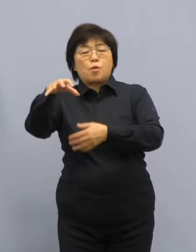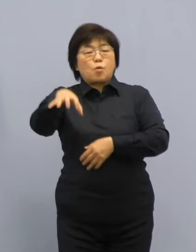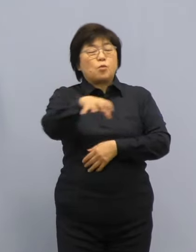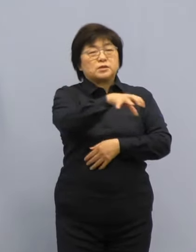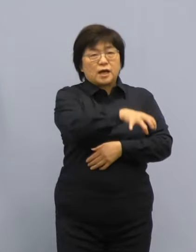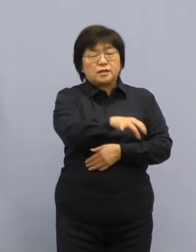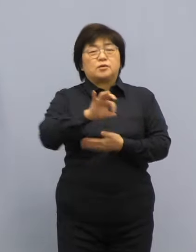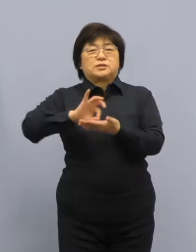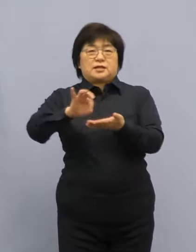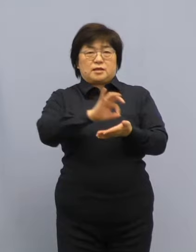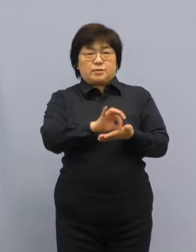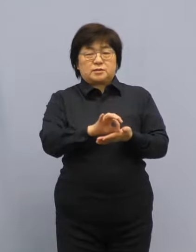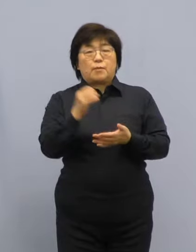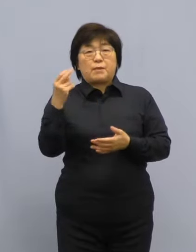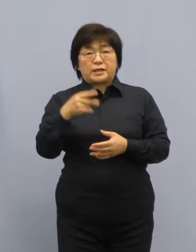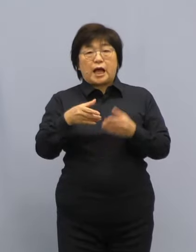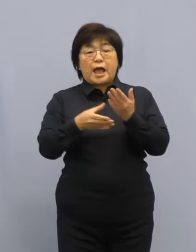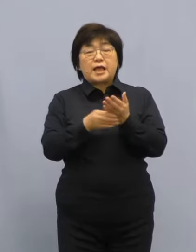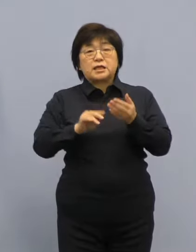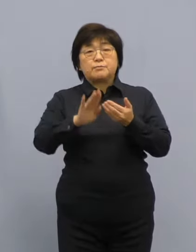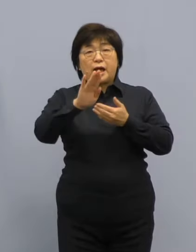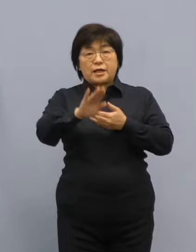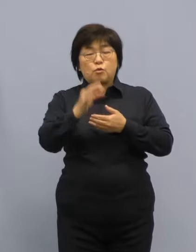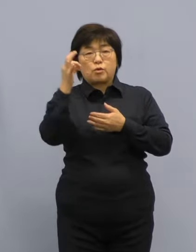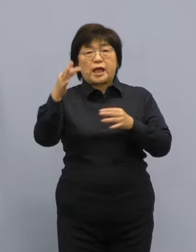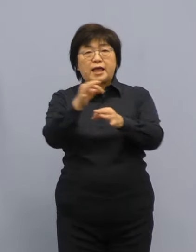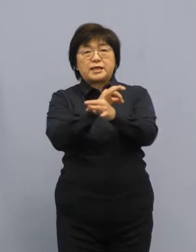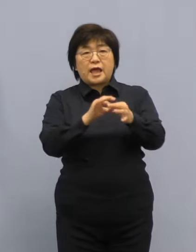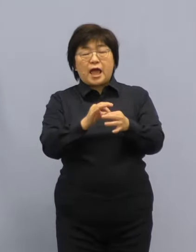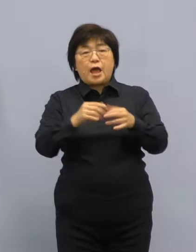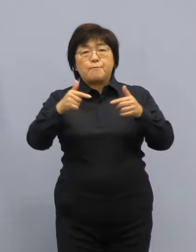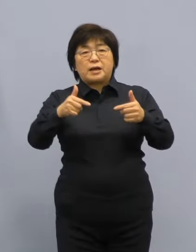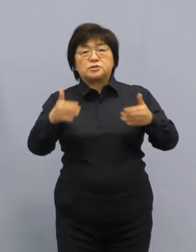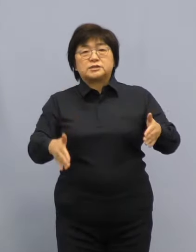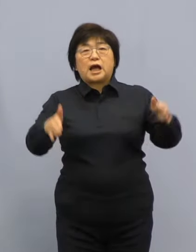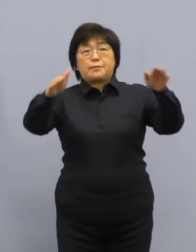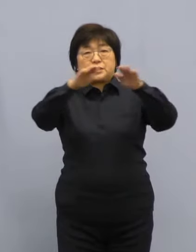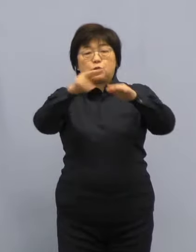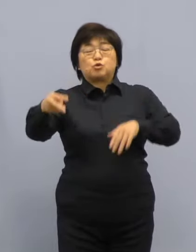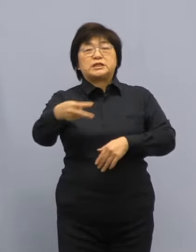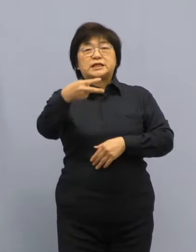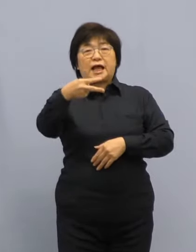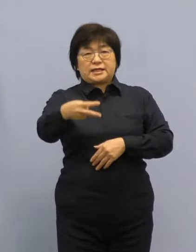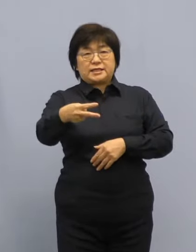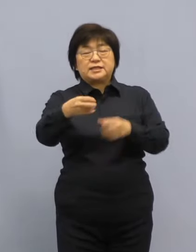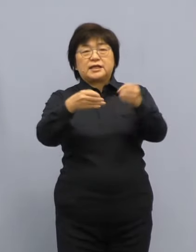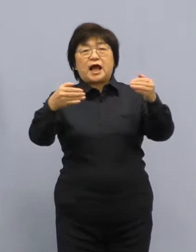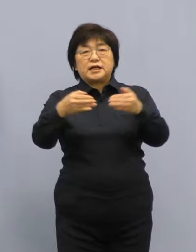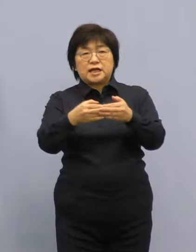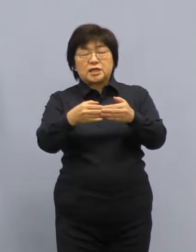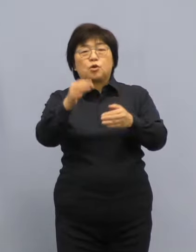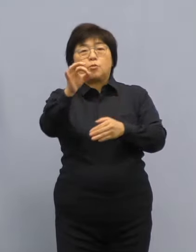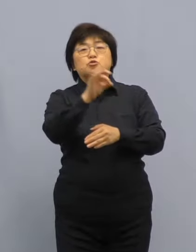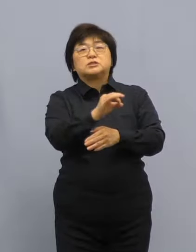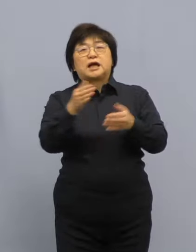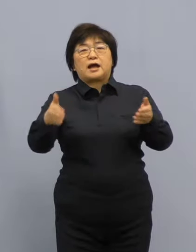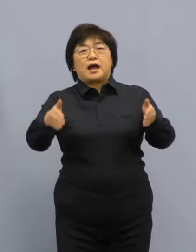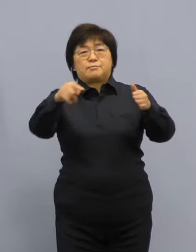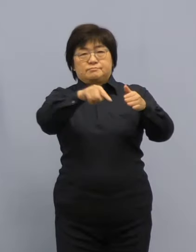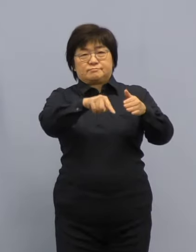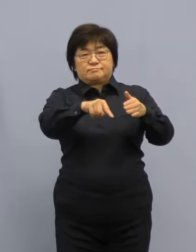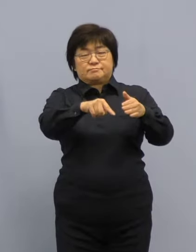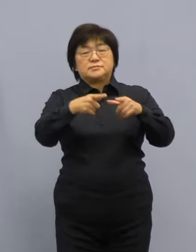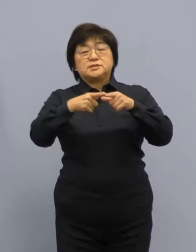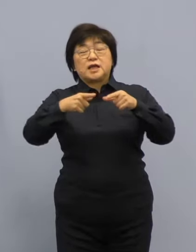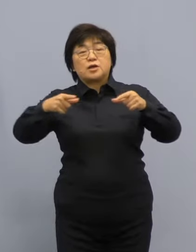また駅前の県営バスターミナルの2階にございます長崎県物産館では、全国の方々への